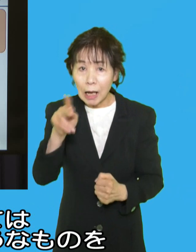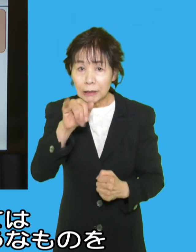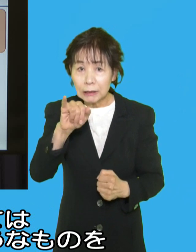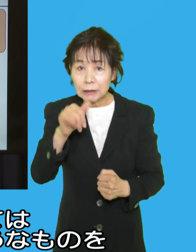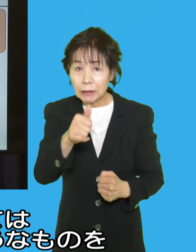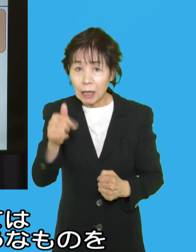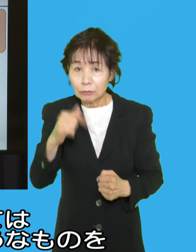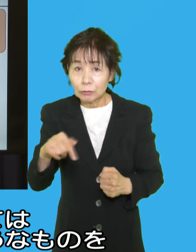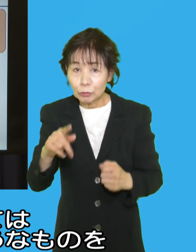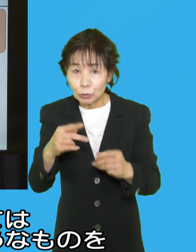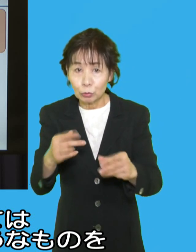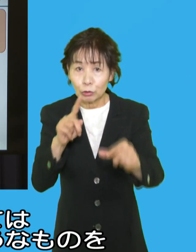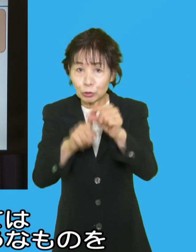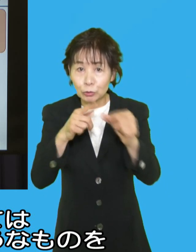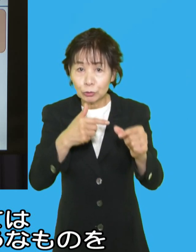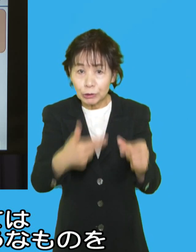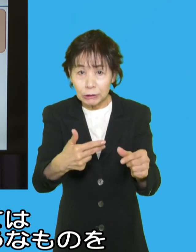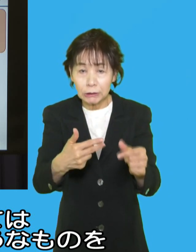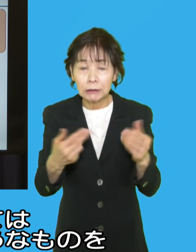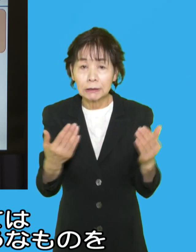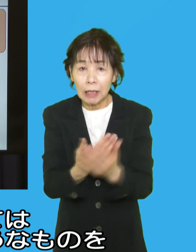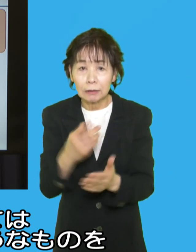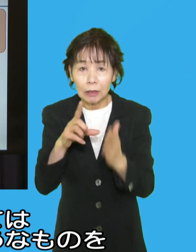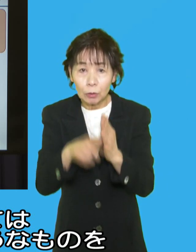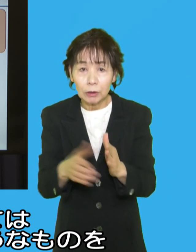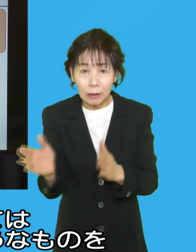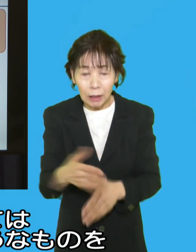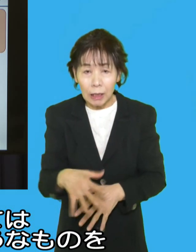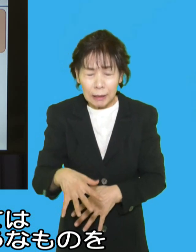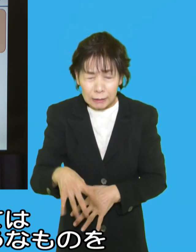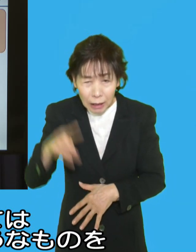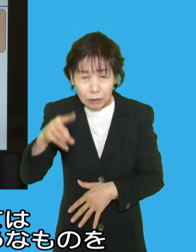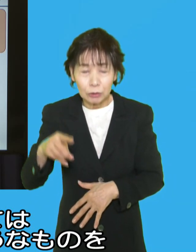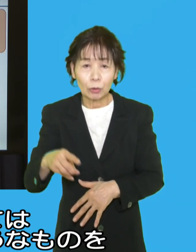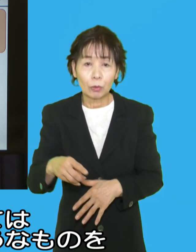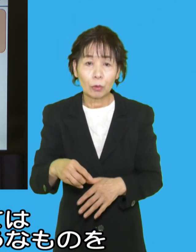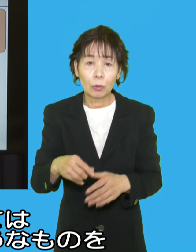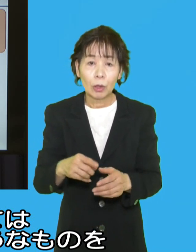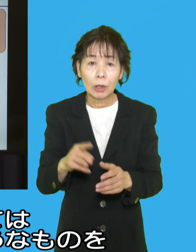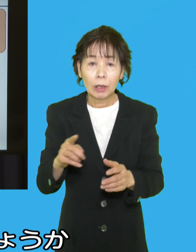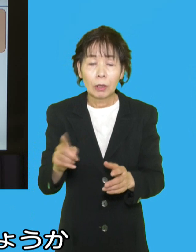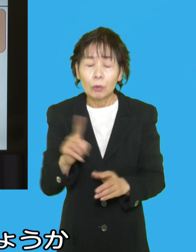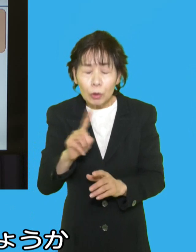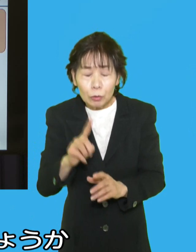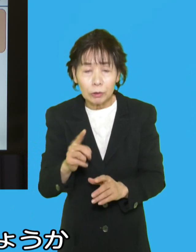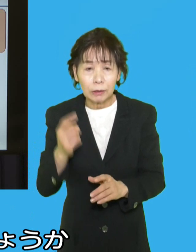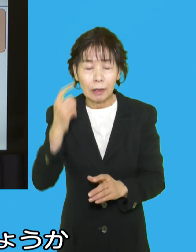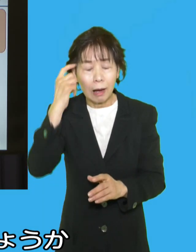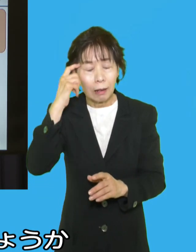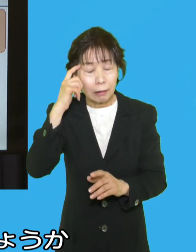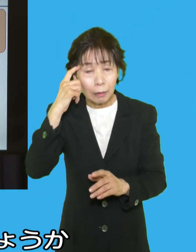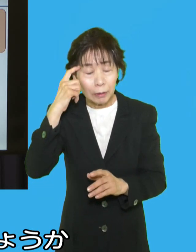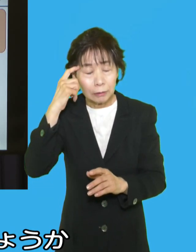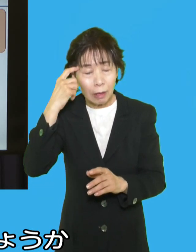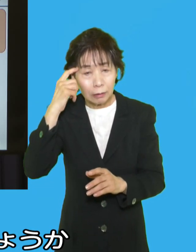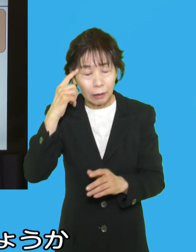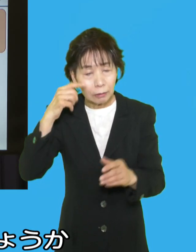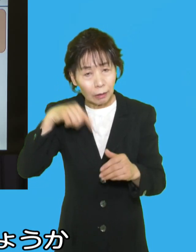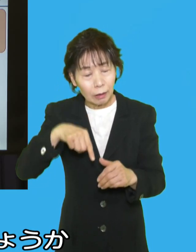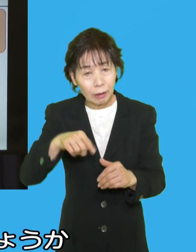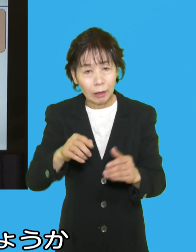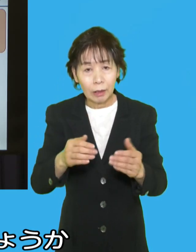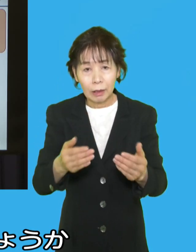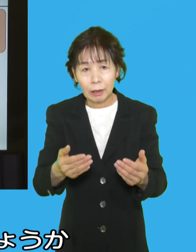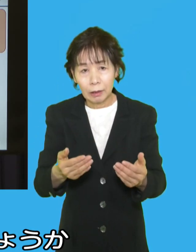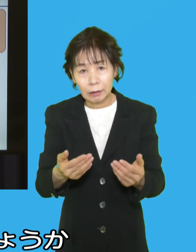その、この女子大都市の活用については、当初は、市長としてはどのようなものを念頭に置かれていらっしゃった